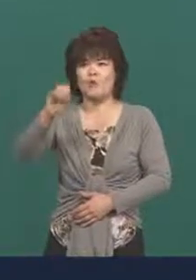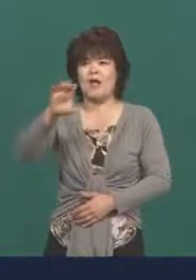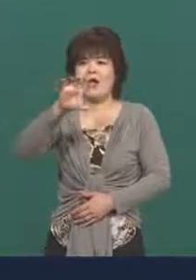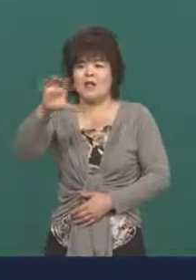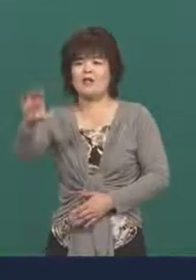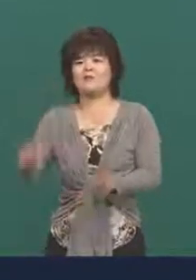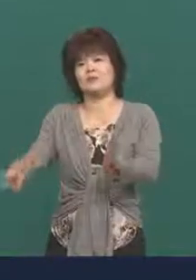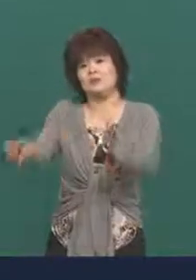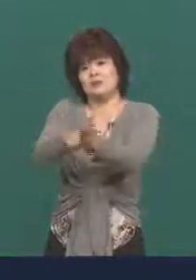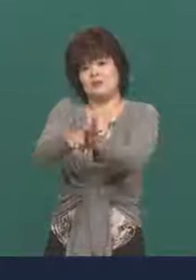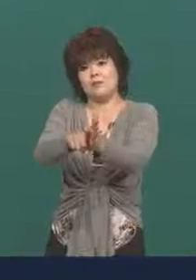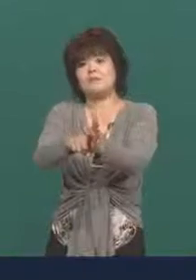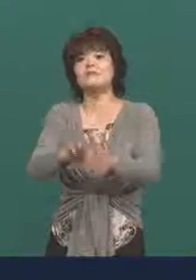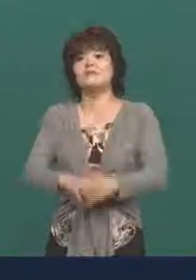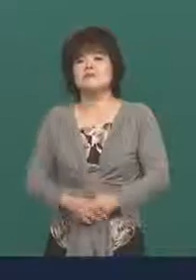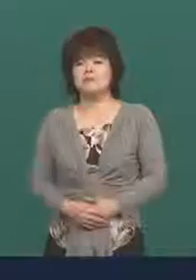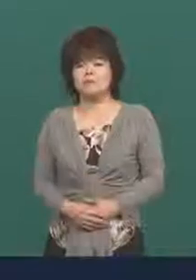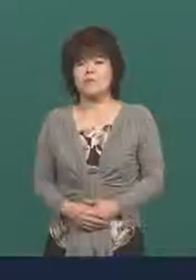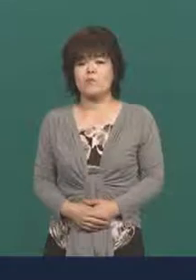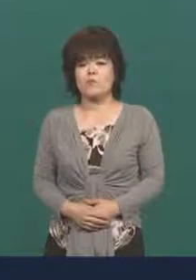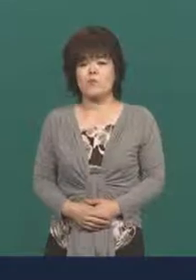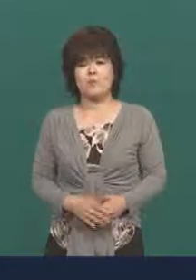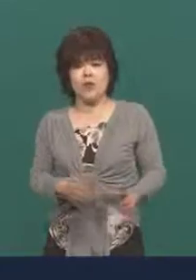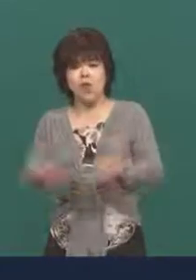万円が計上されています。